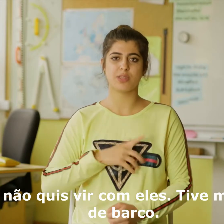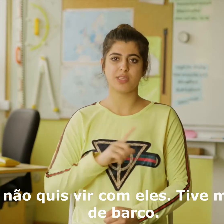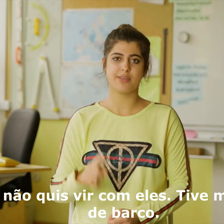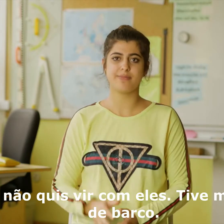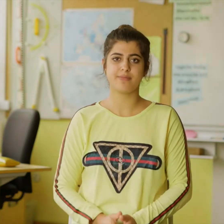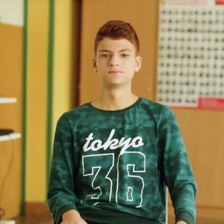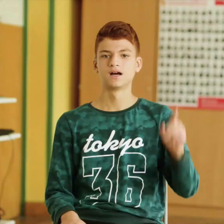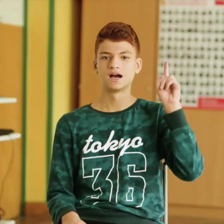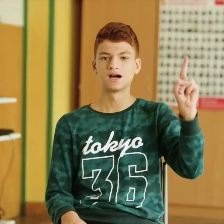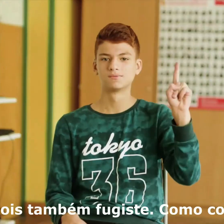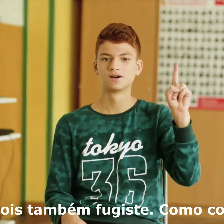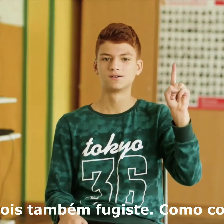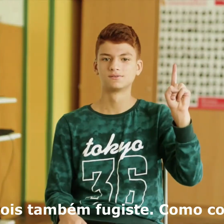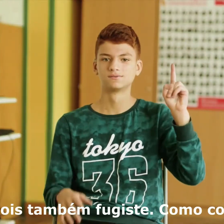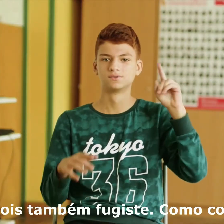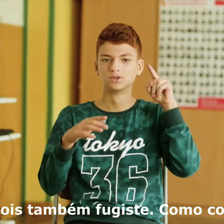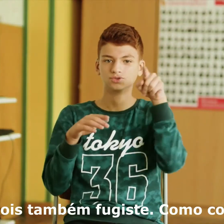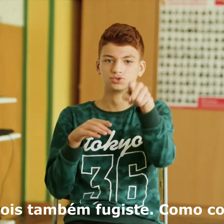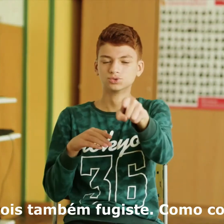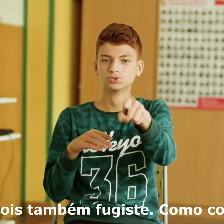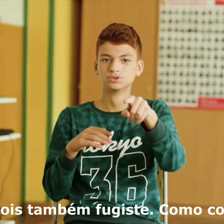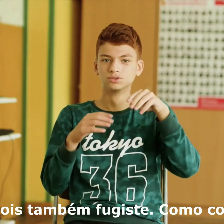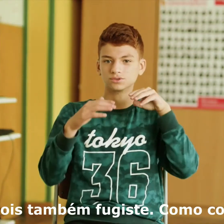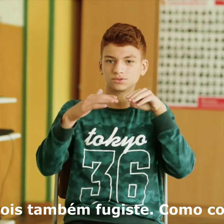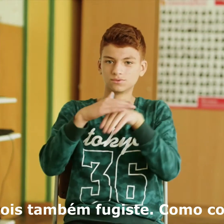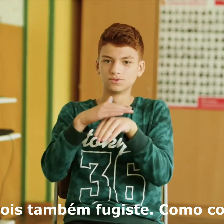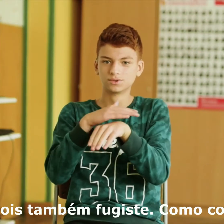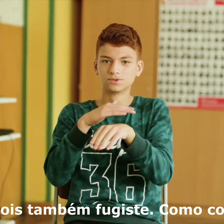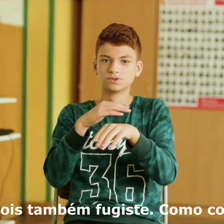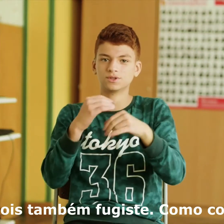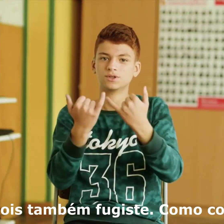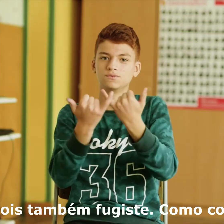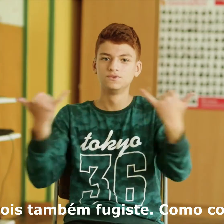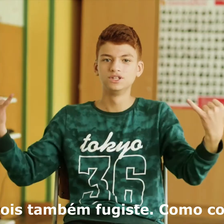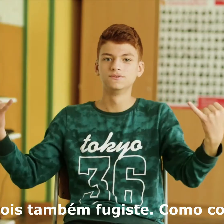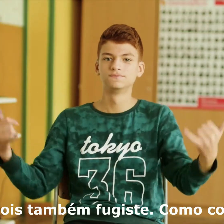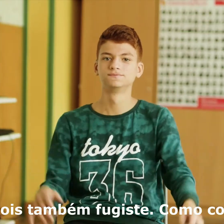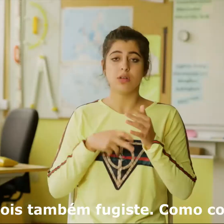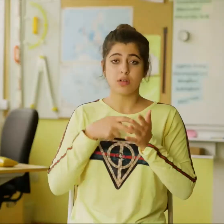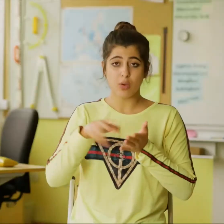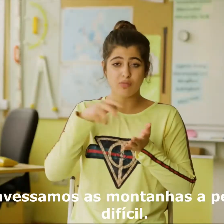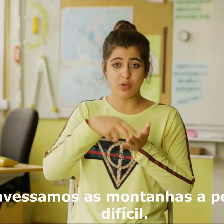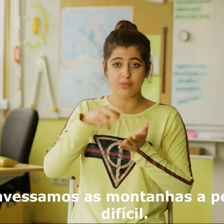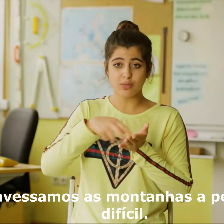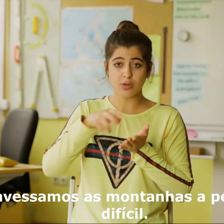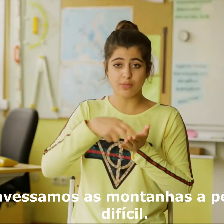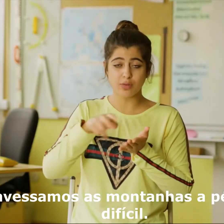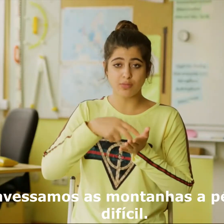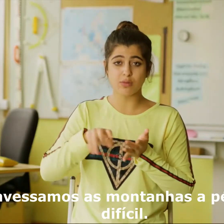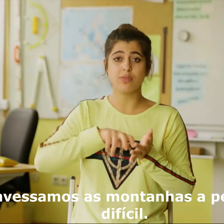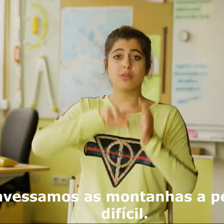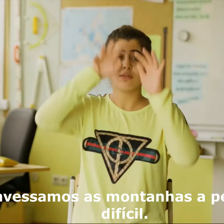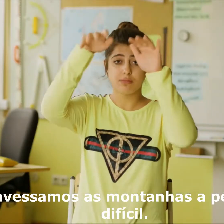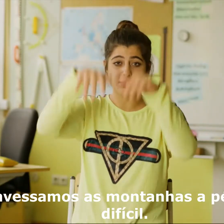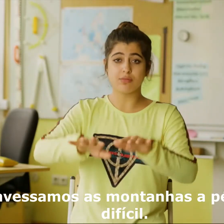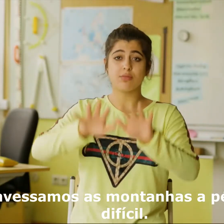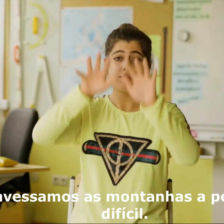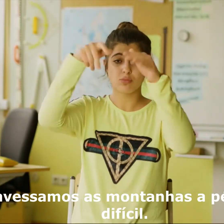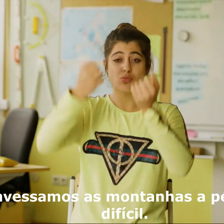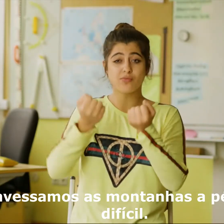viagem de barco, mas depois conseguiram fugir. Como é que fizeram? Sim, nós atravessamos as montanhas a